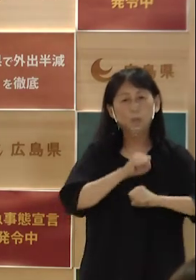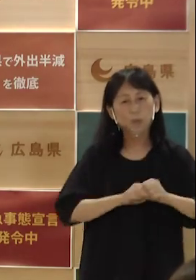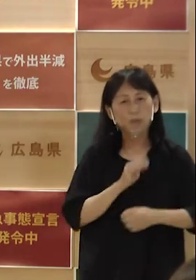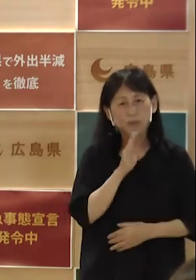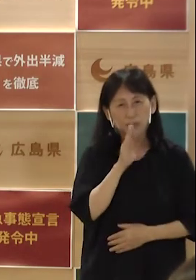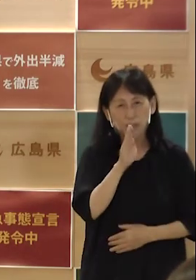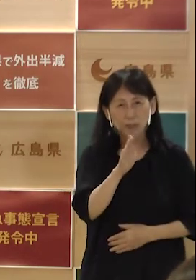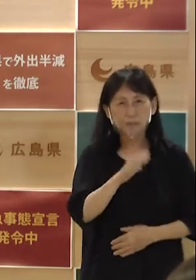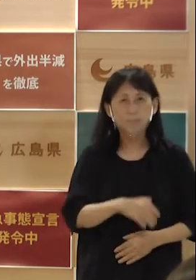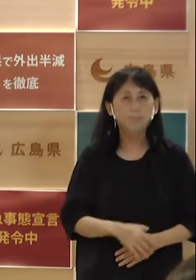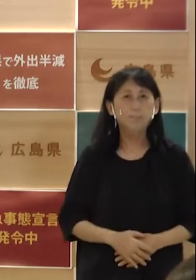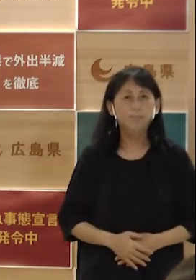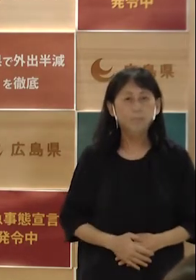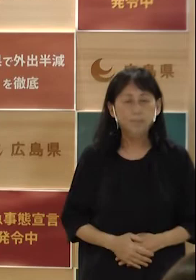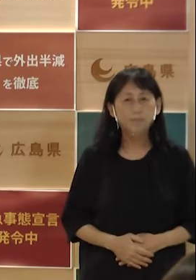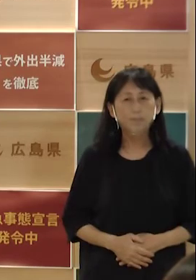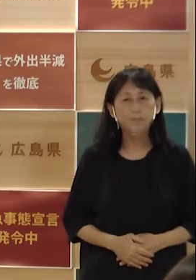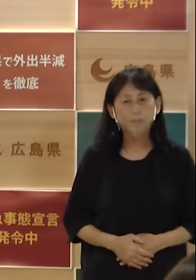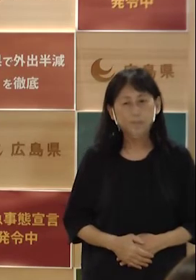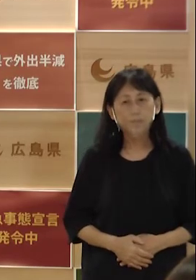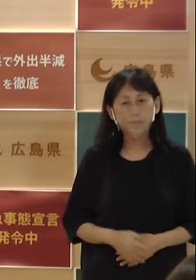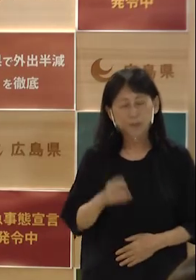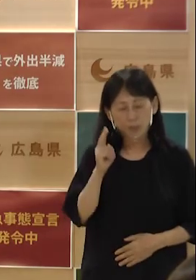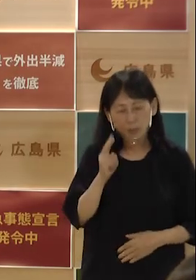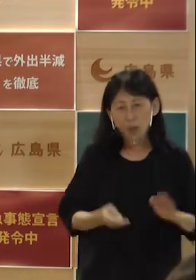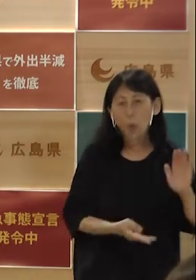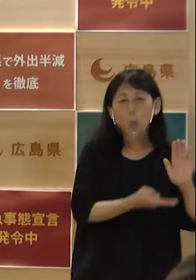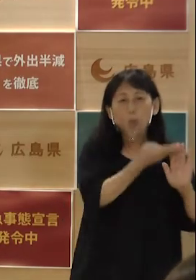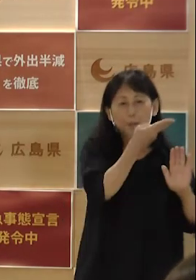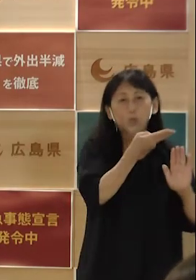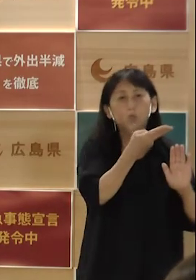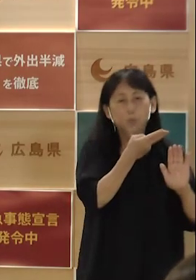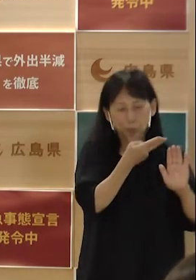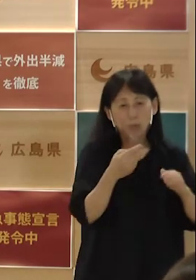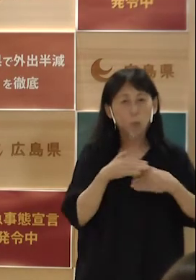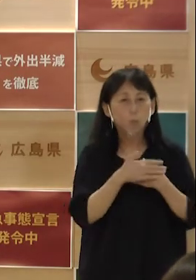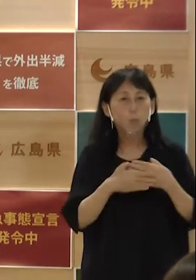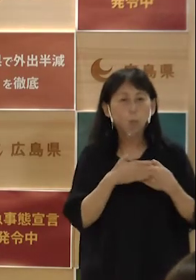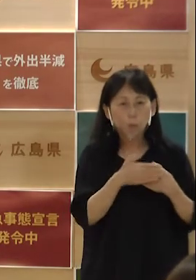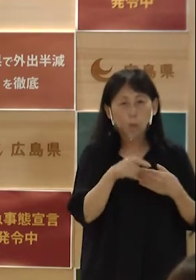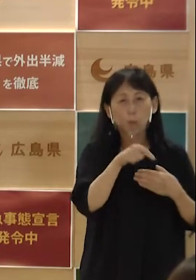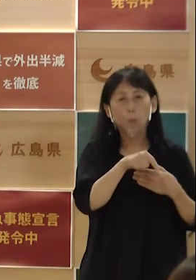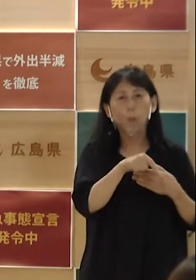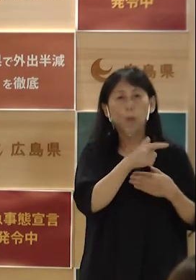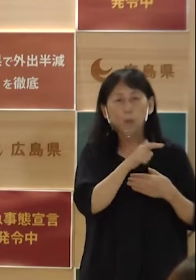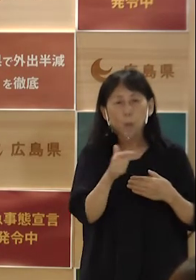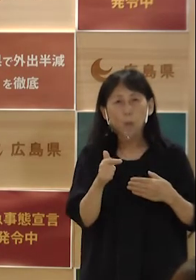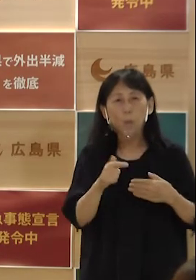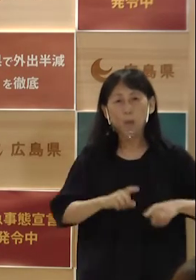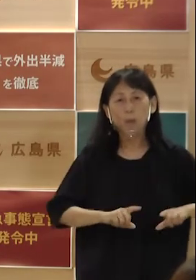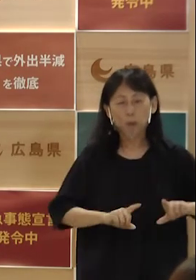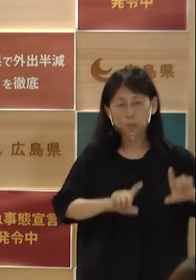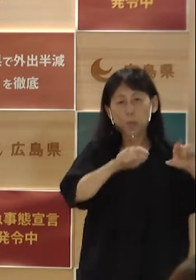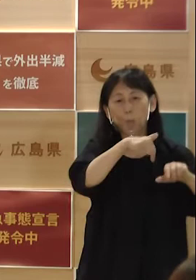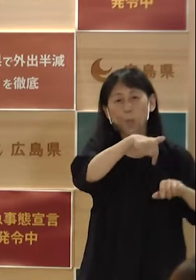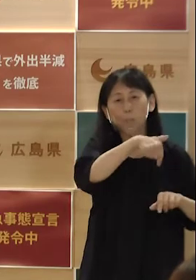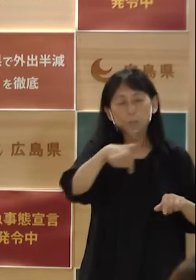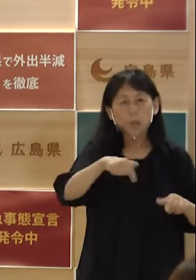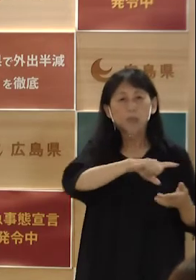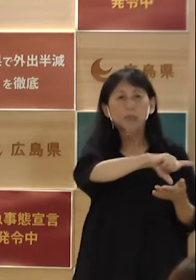ています。で、宿泊療養施設の状況ですけれども、先週末に東北地域の施設